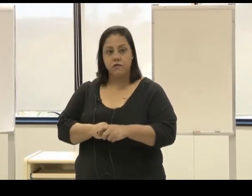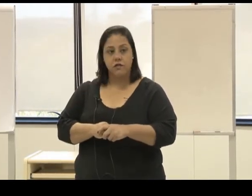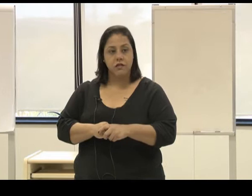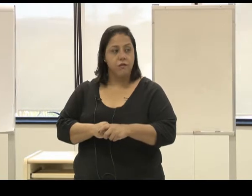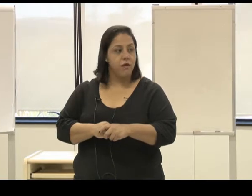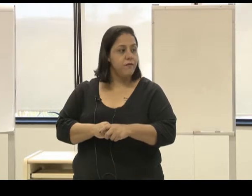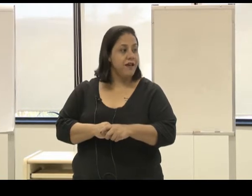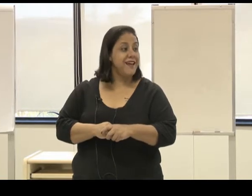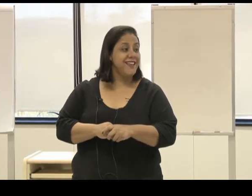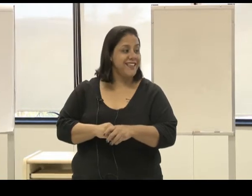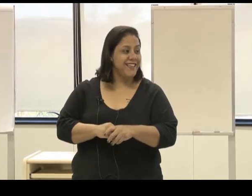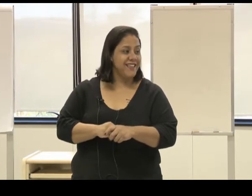Tá bom?